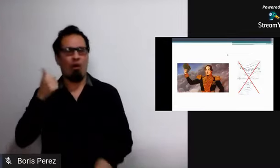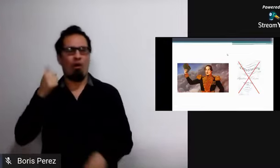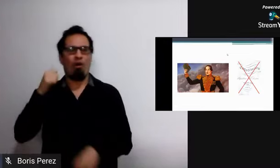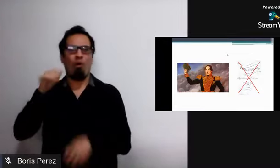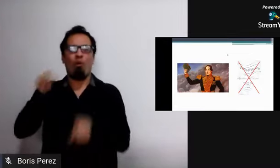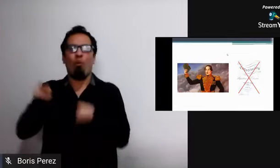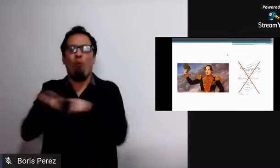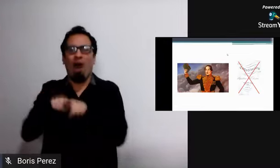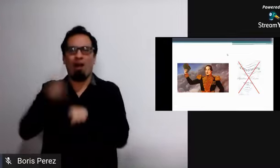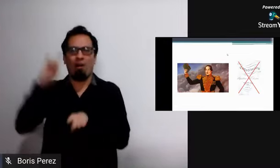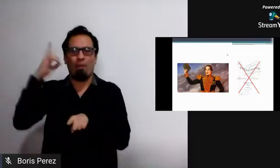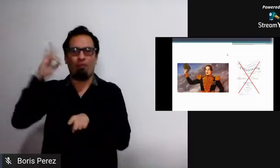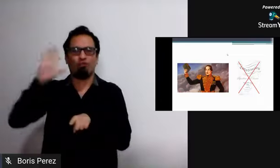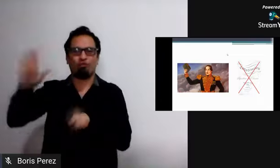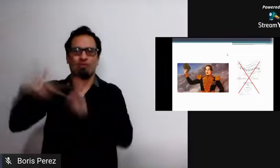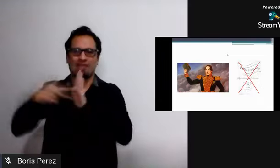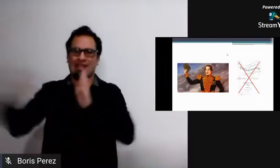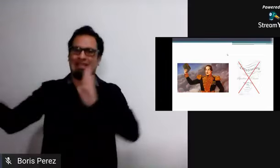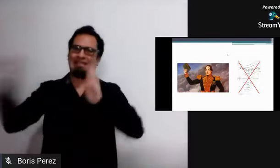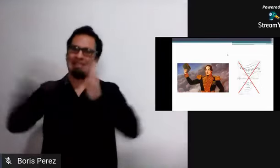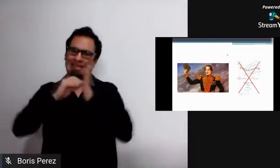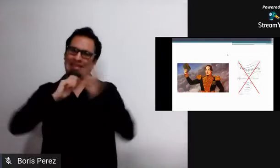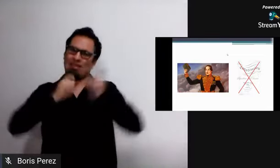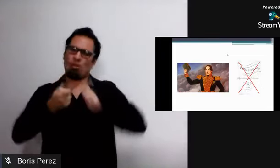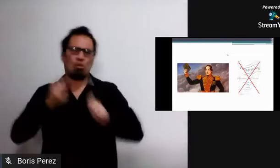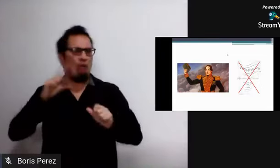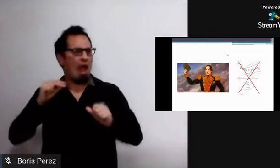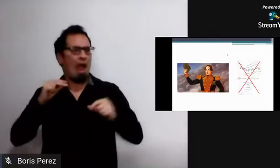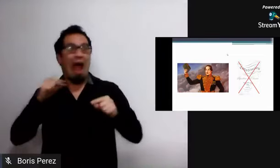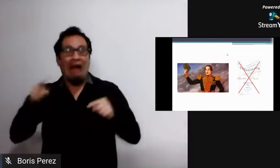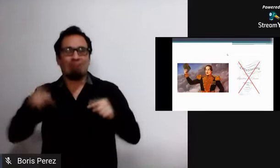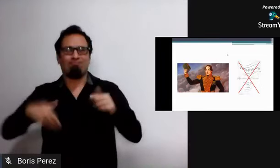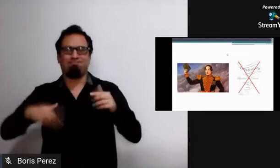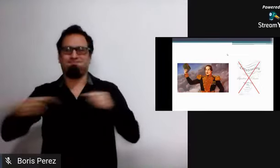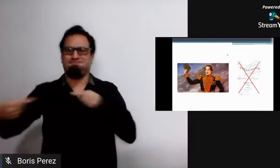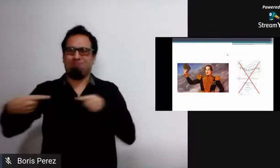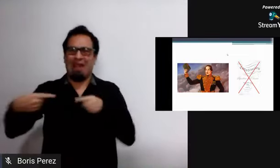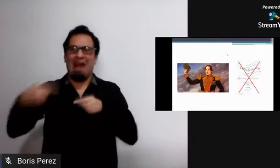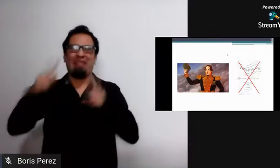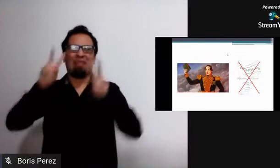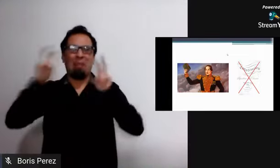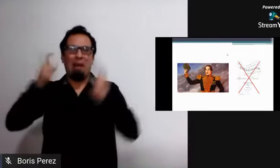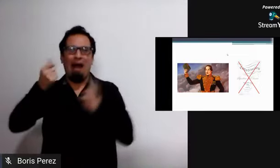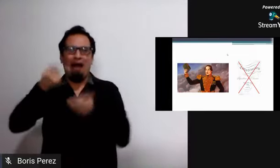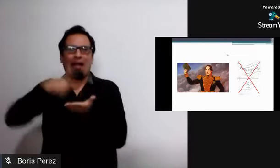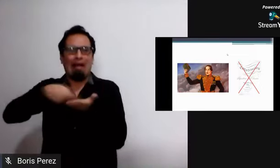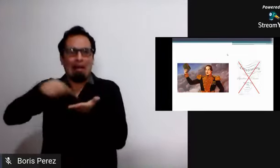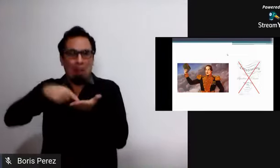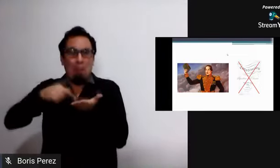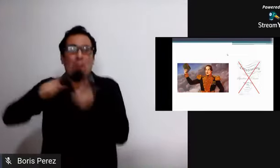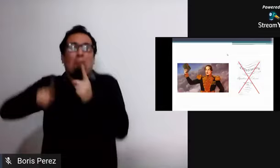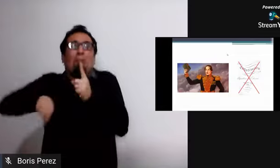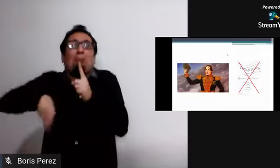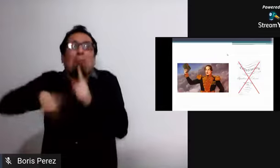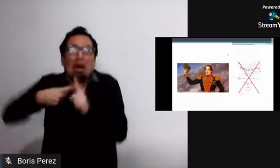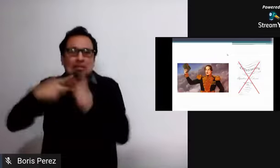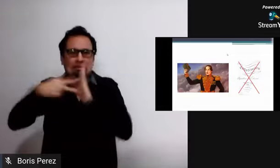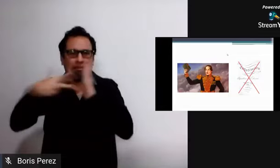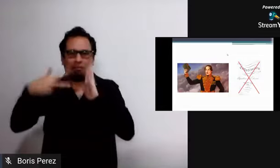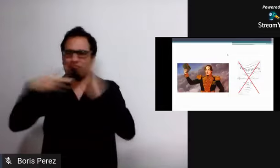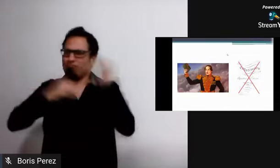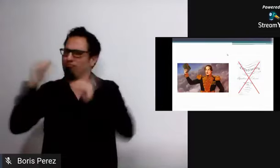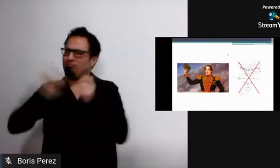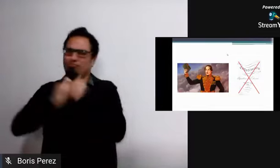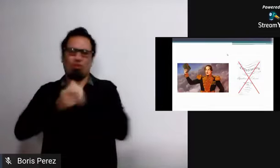podemos incorporar un presidente que sea de la manera que lo está proponiendo la Constitución boliviana. Entonces empezaron